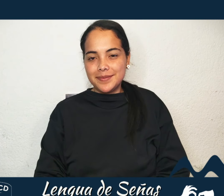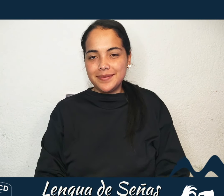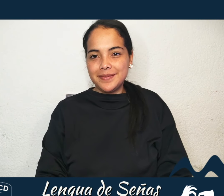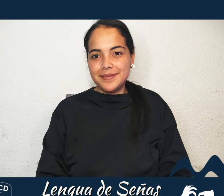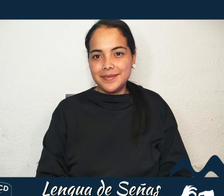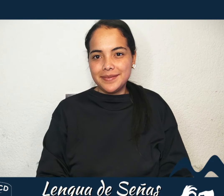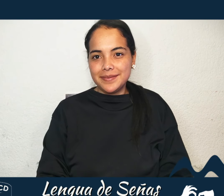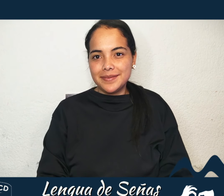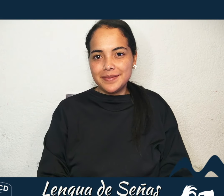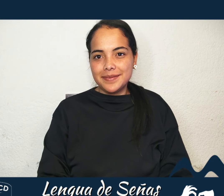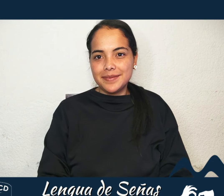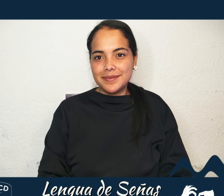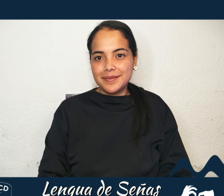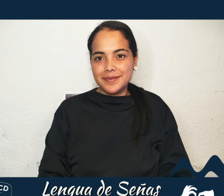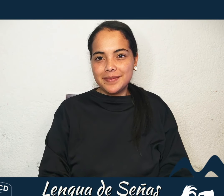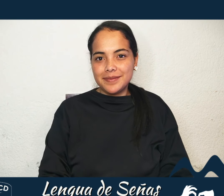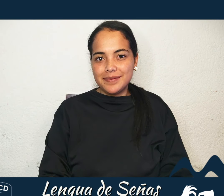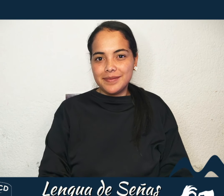Dios.